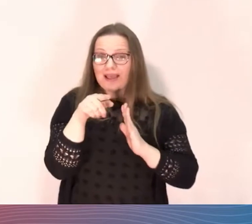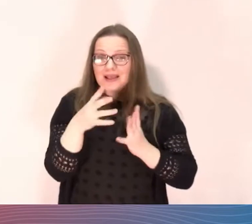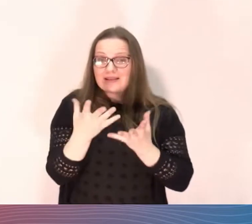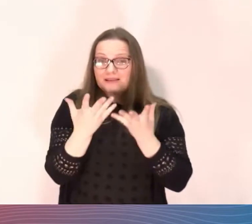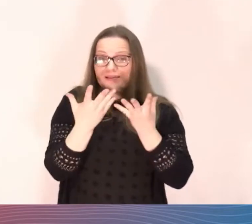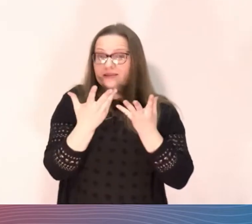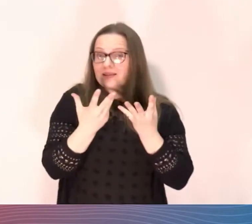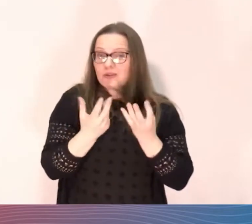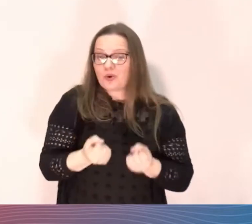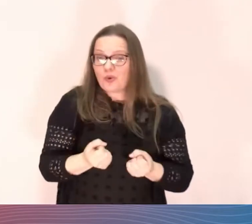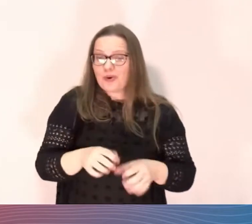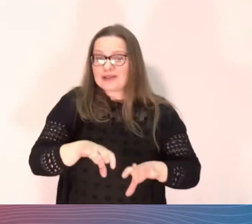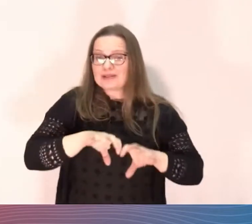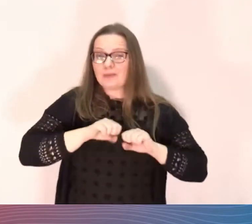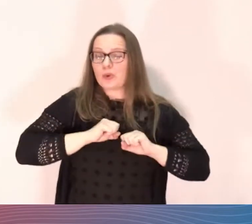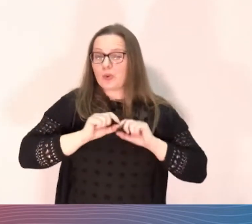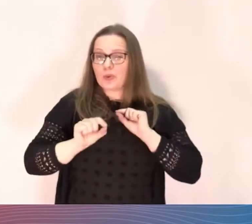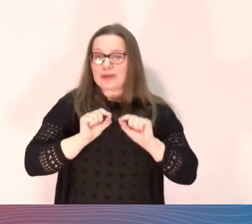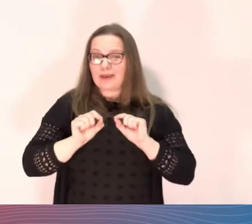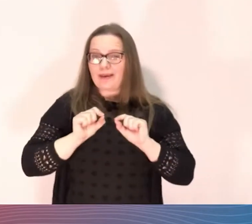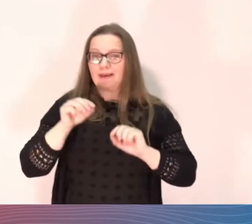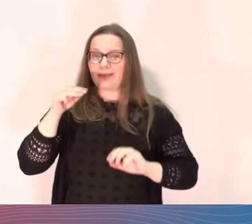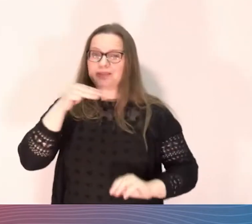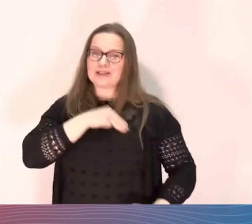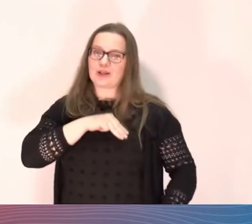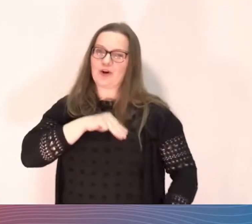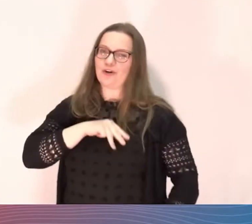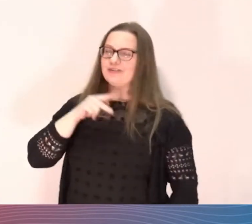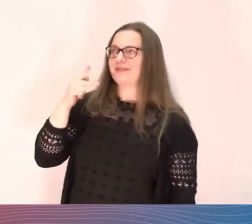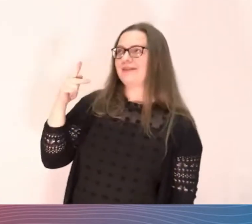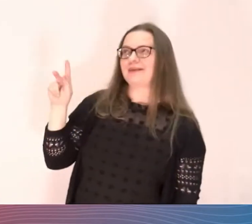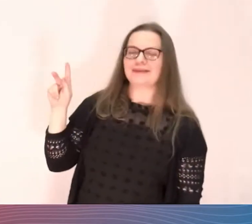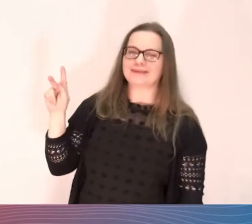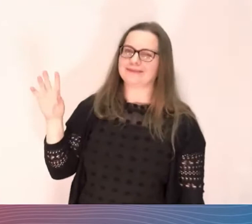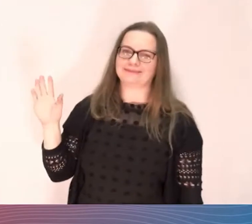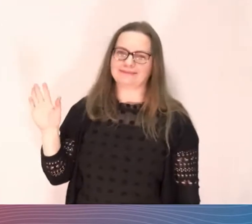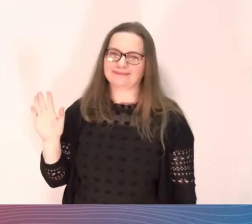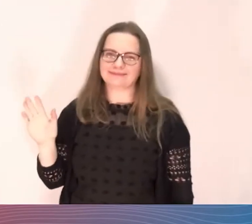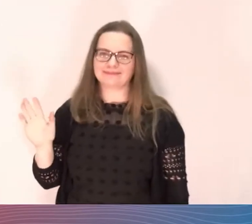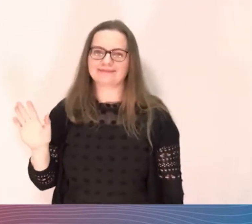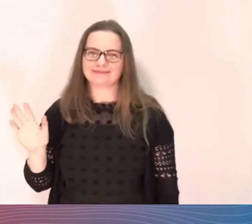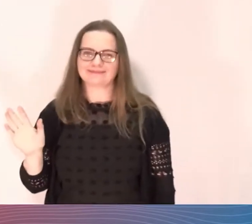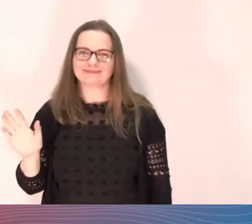Quando nós cremos, a bênção de Deus chega até nós.